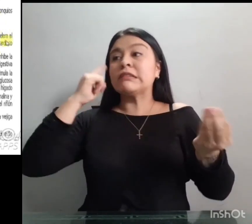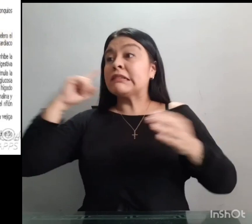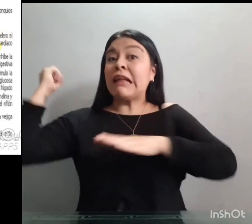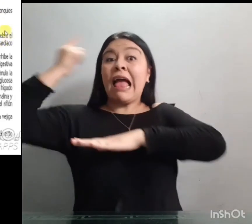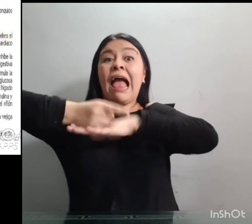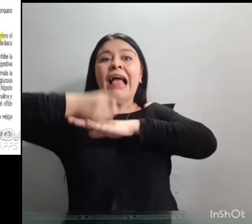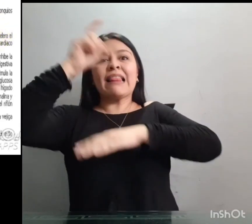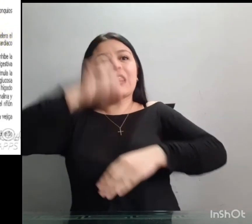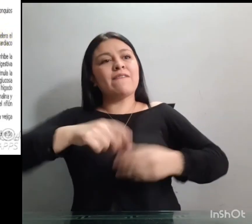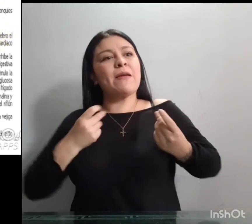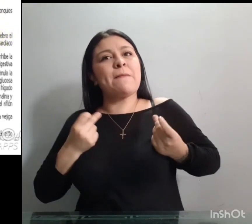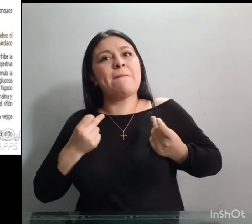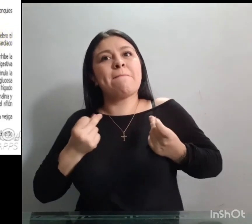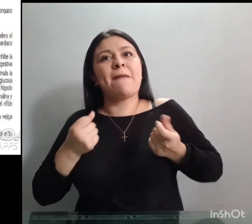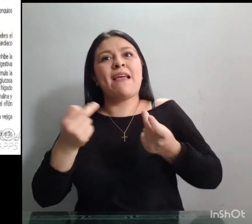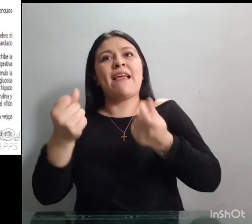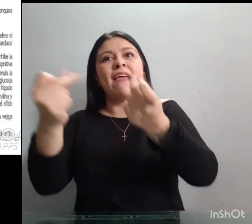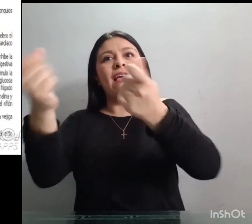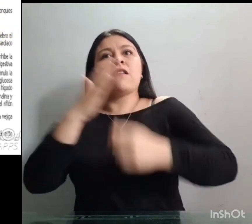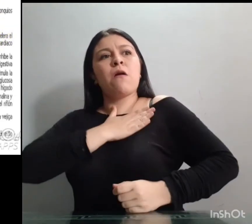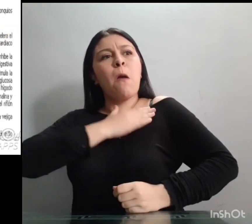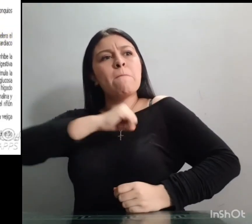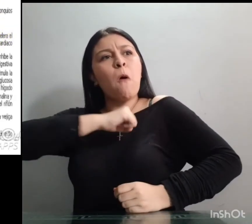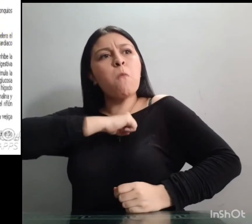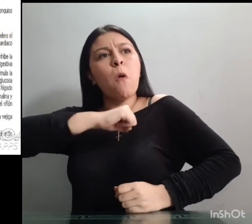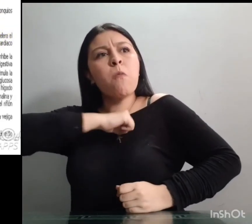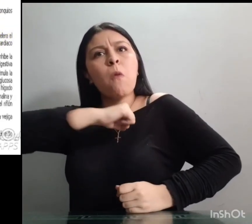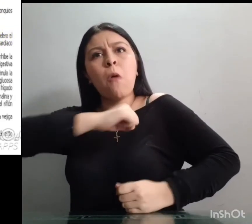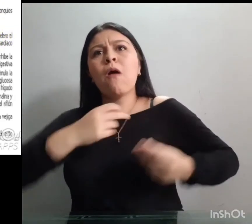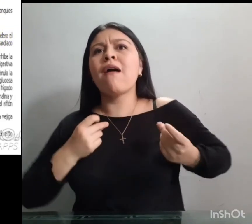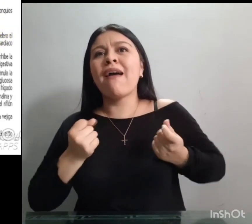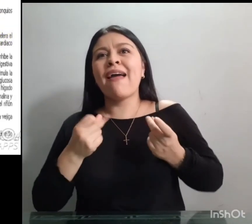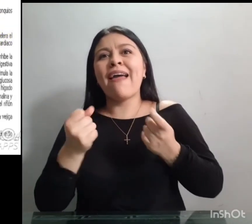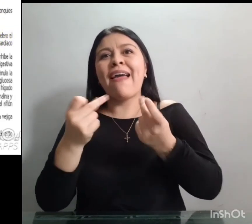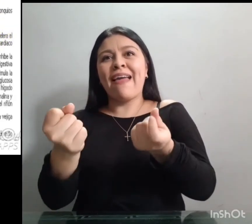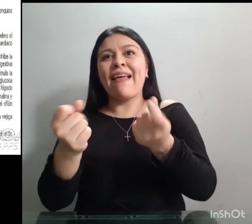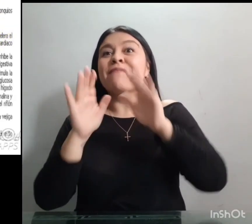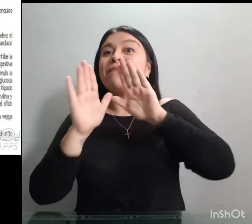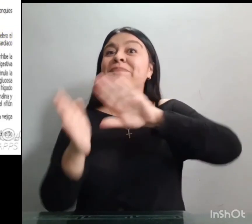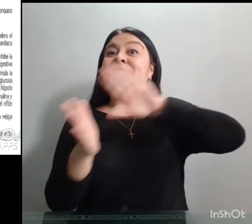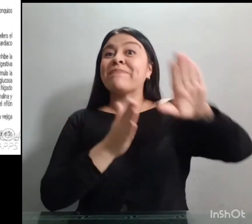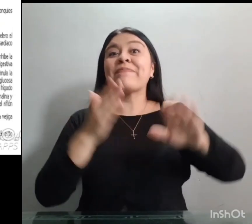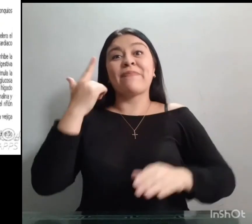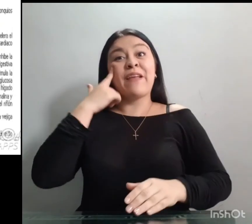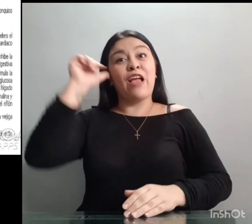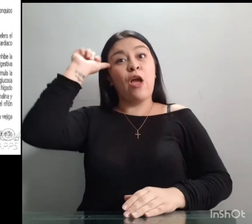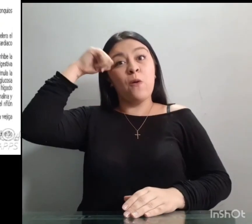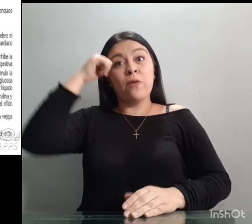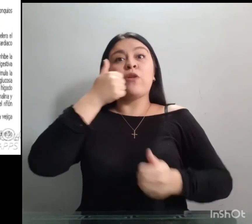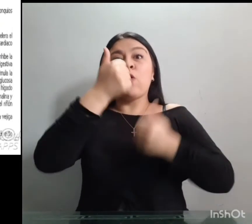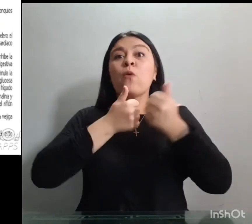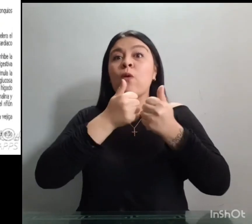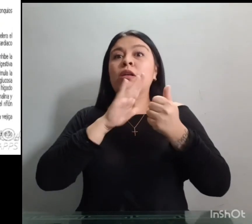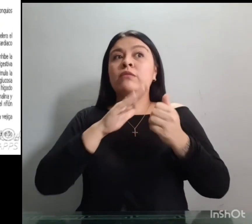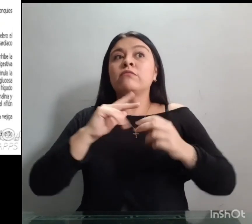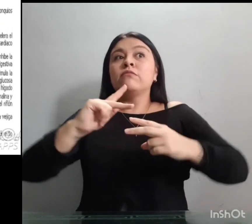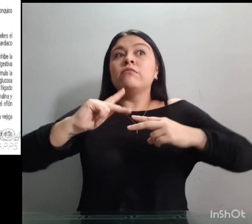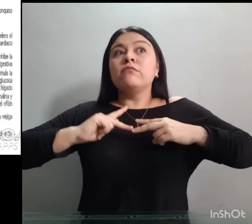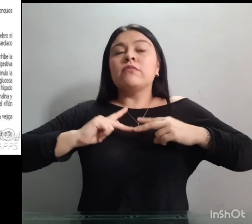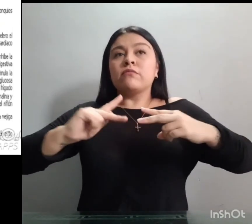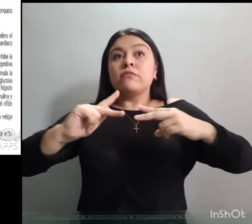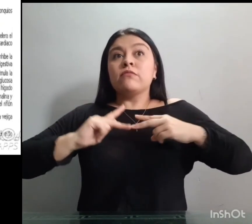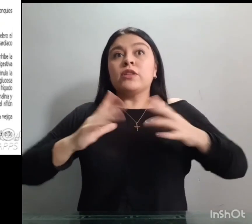impulso cardíaco, ese ritmo cardíaco. El sistema parasimpático contrae los bronquios, mientras que